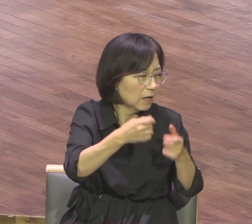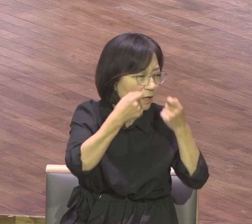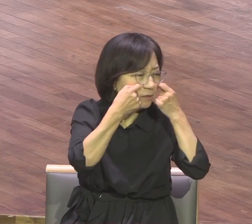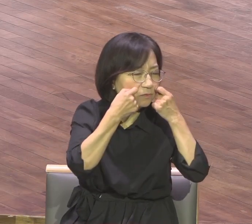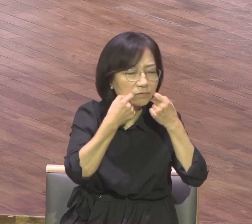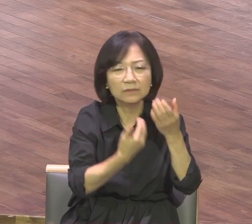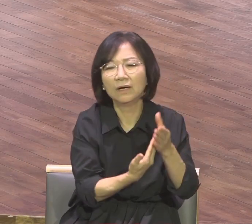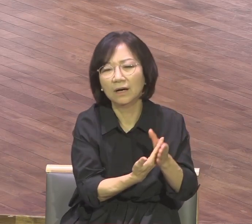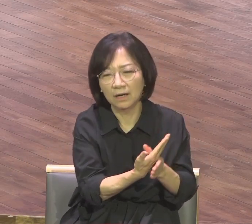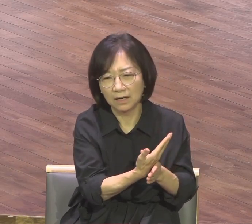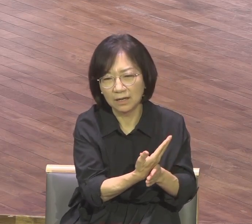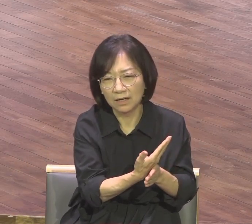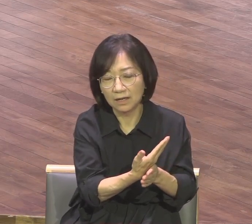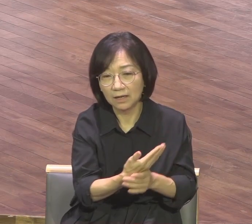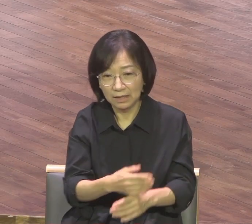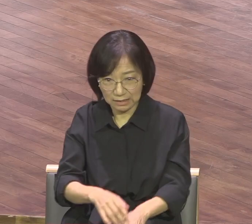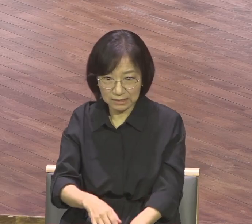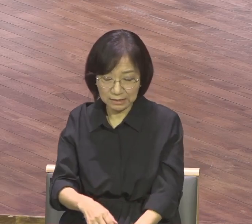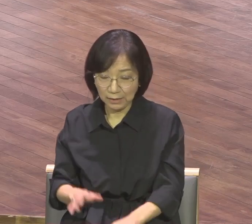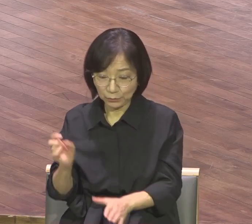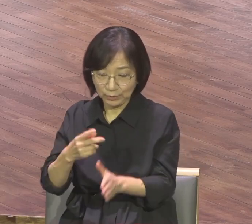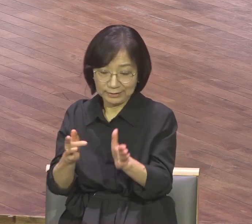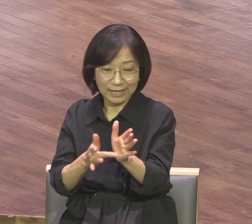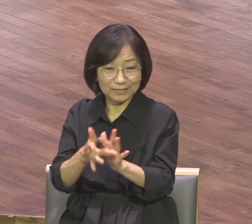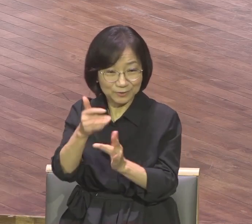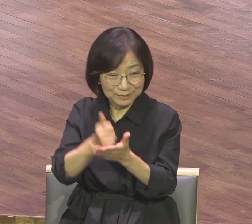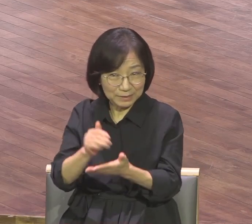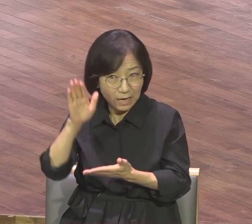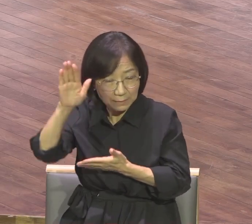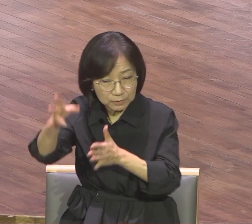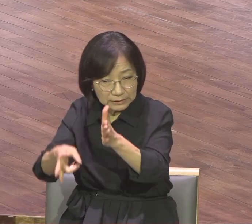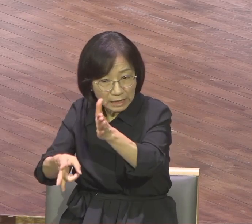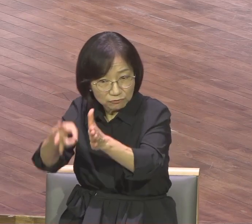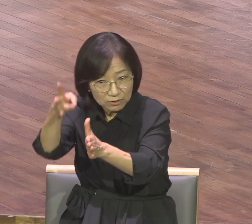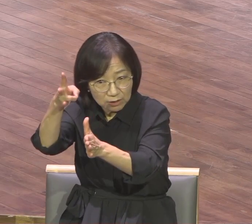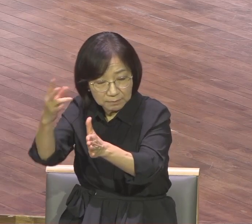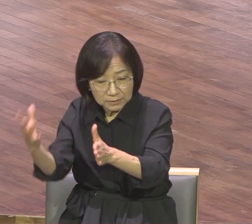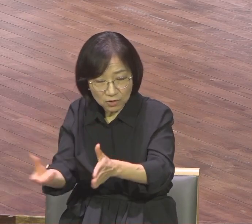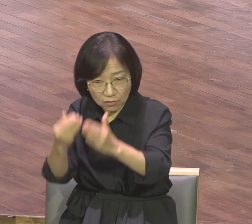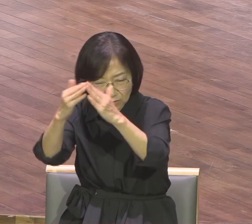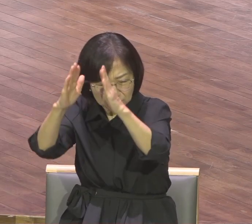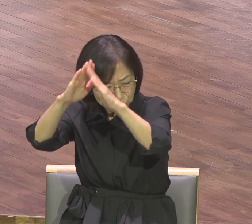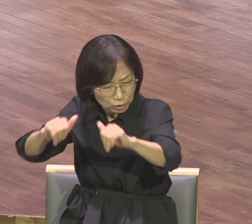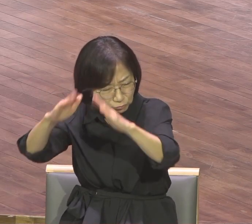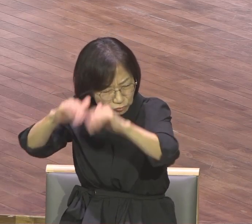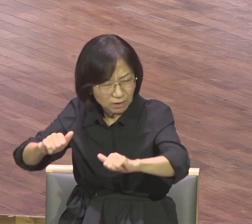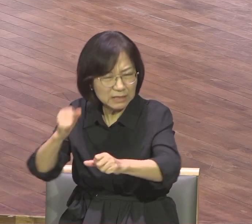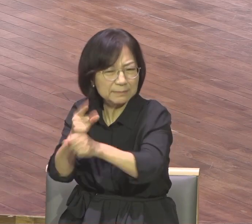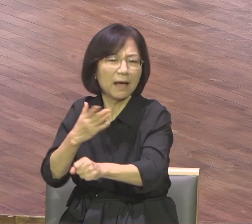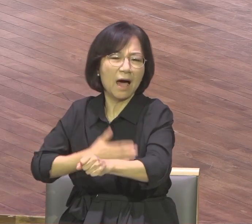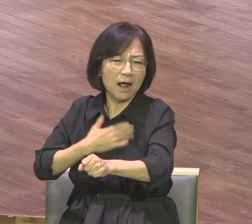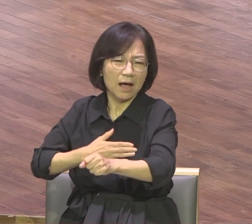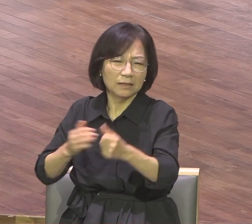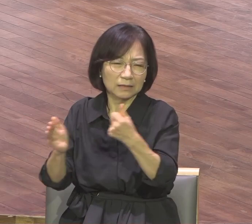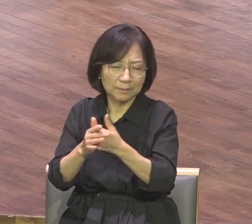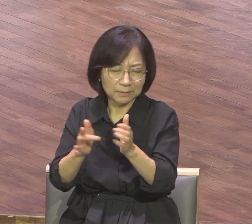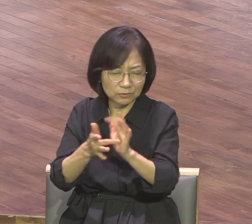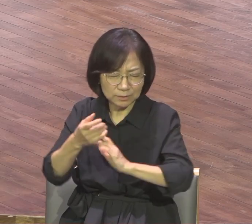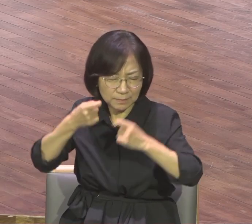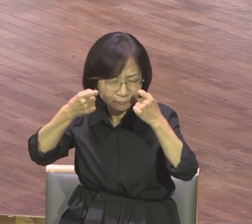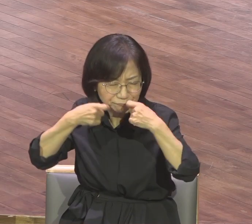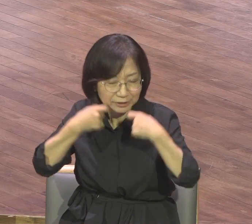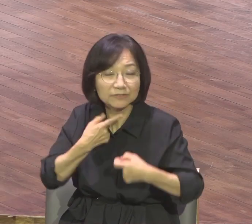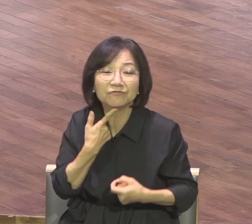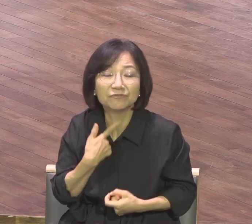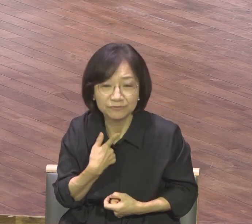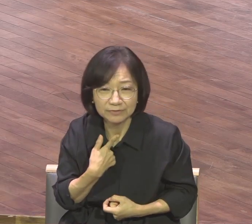예수님께서 무너질 예루살렘 바라보면서 애통했습니다. 예루살렘아, 예루살렘아 이런 부르면서